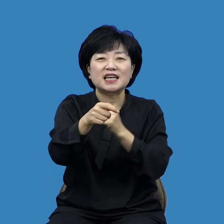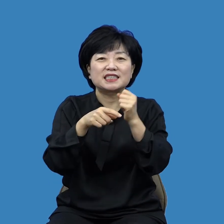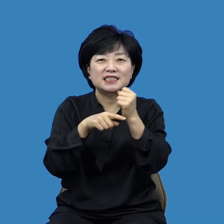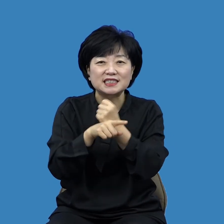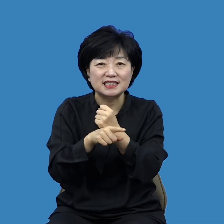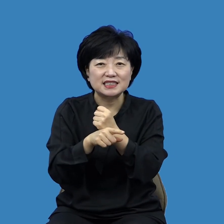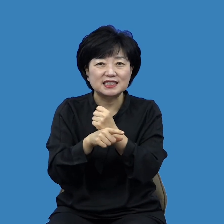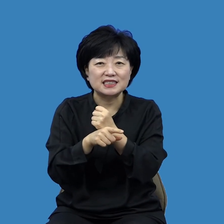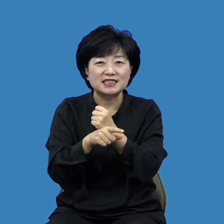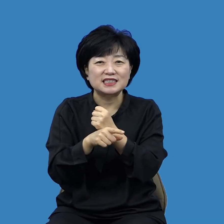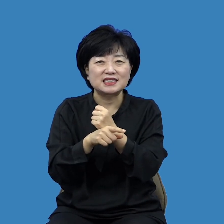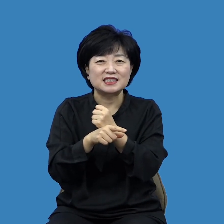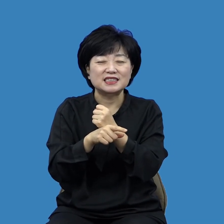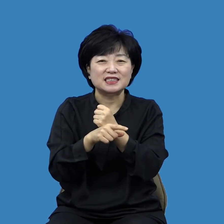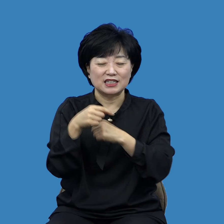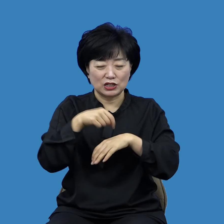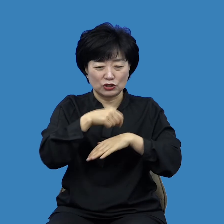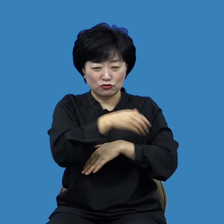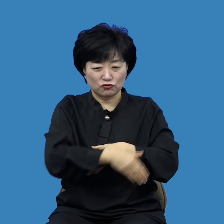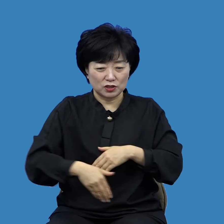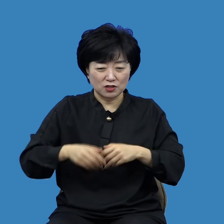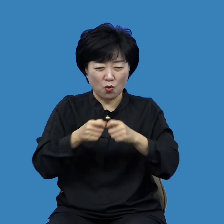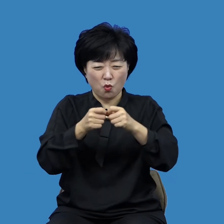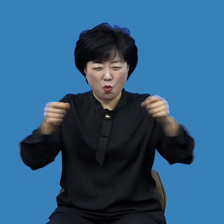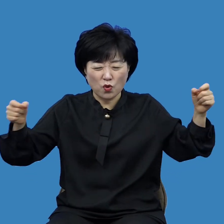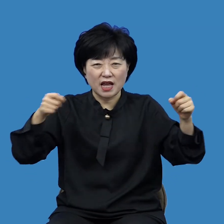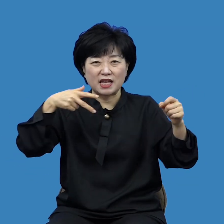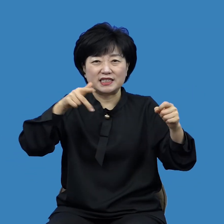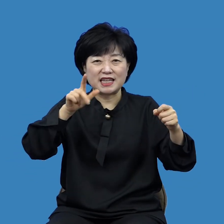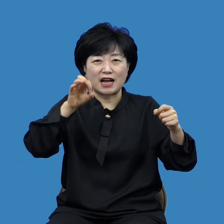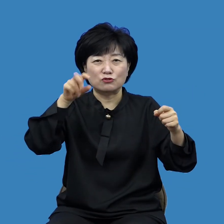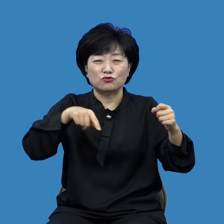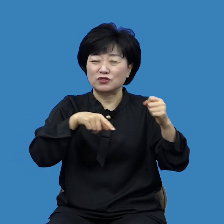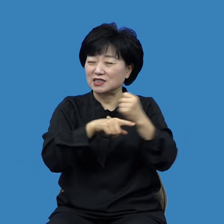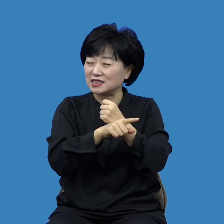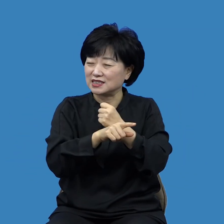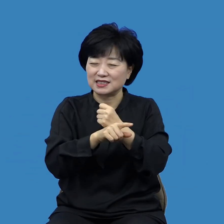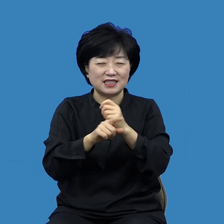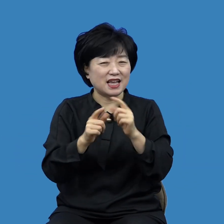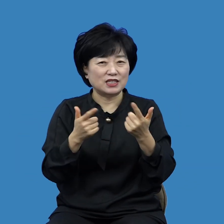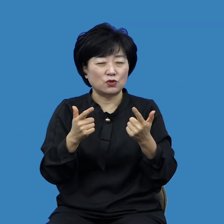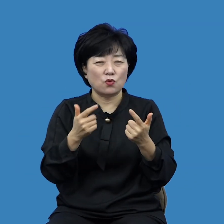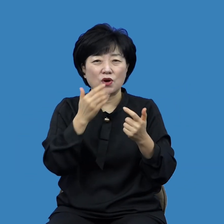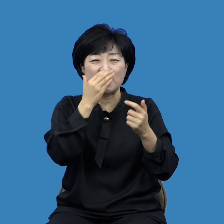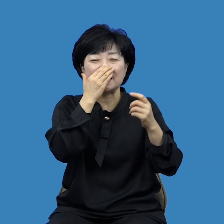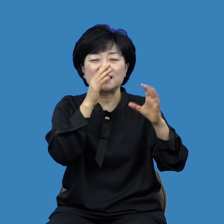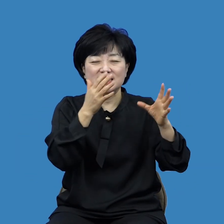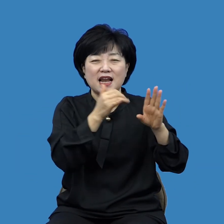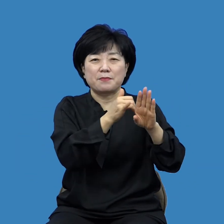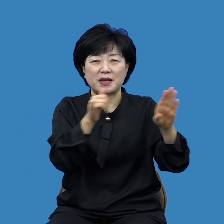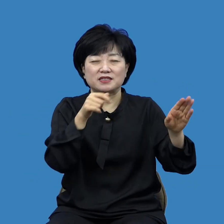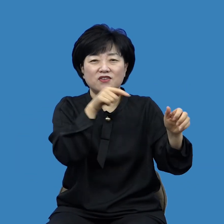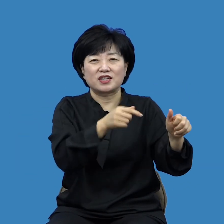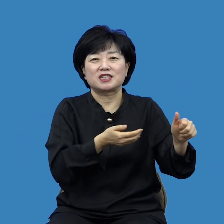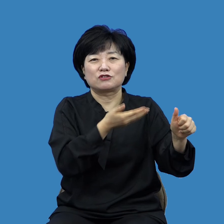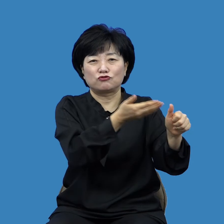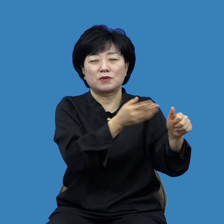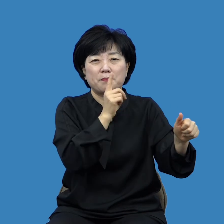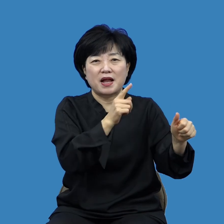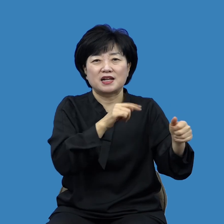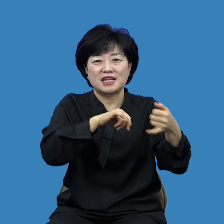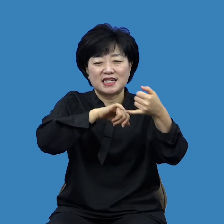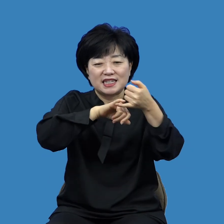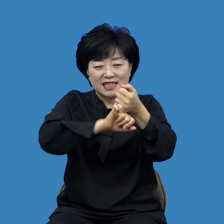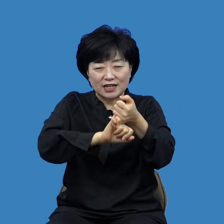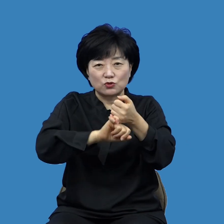꼭 육신적으로 장수한다는 것만 의미하는 것은 아닙니다. 이것은 이스라엘 백성에게 주신 말씀이었기 때문에 약속의